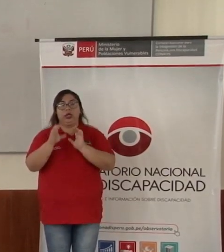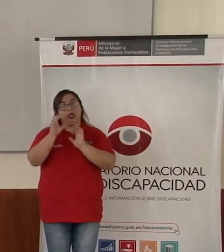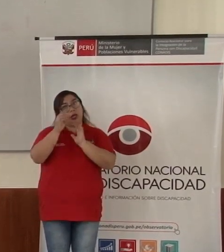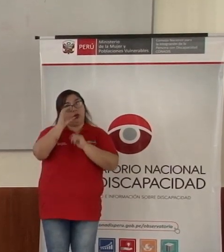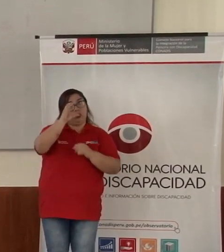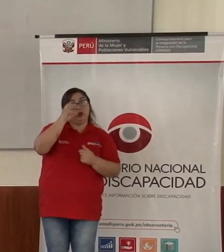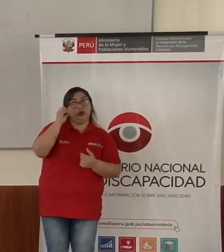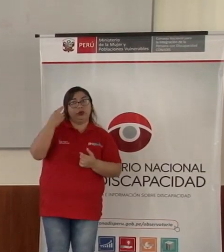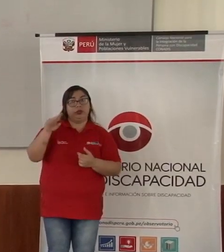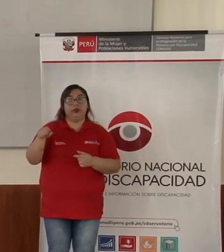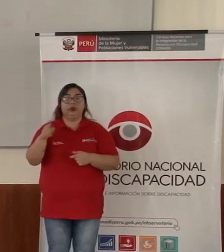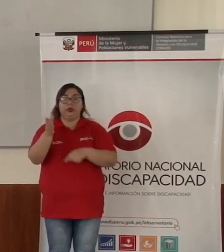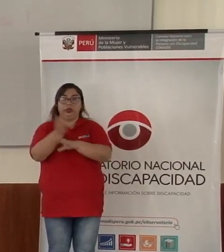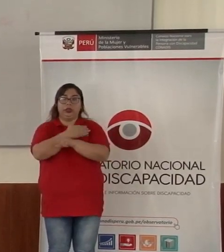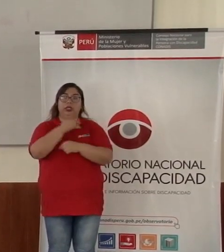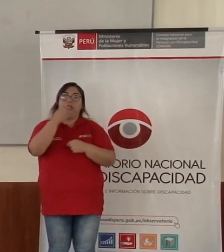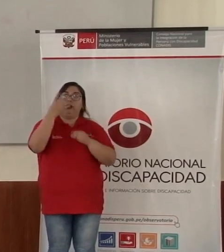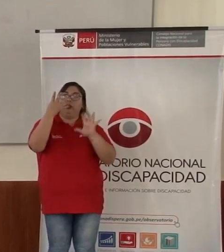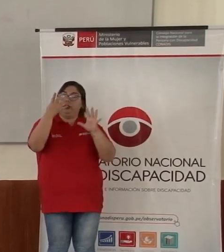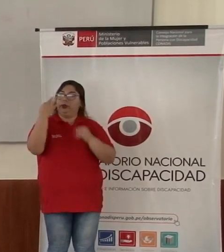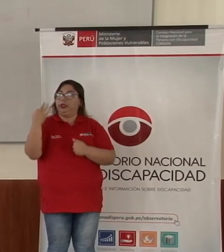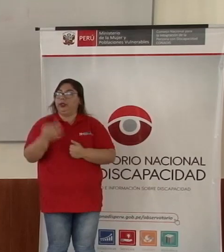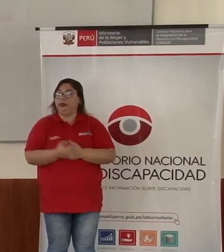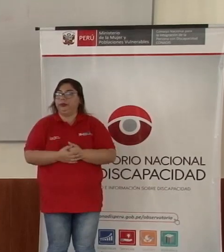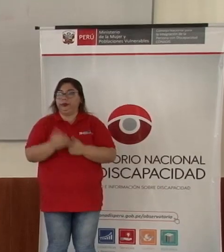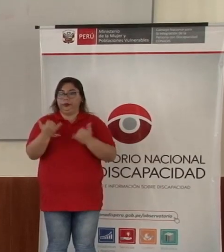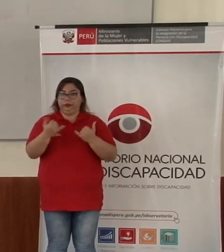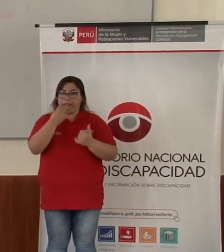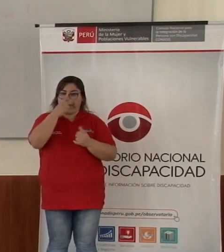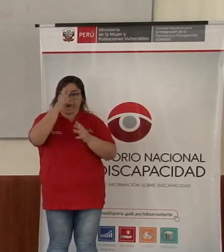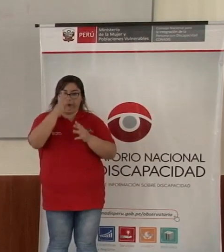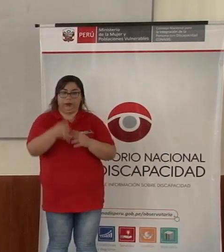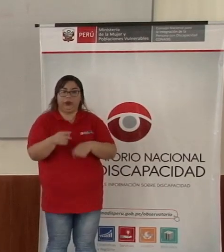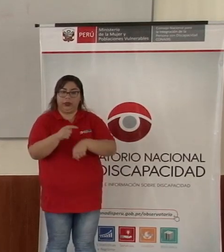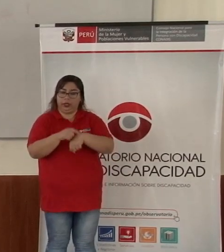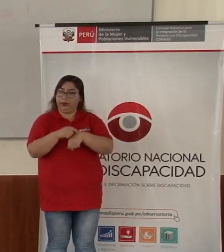93. Entonces debemos que primero enfocarnos en el espacio-tiempo.